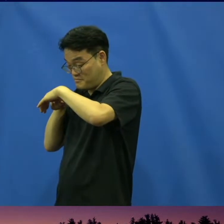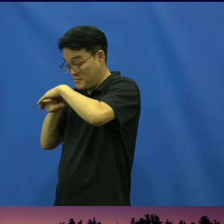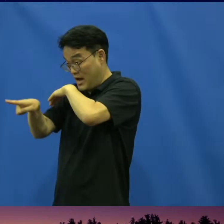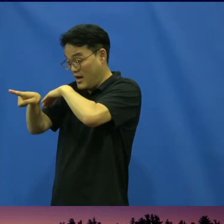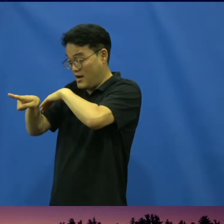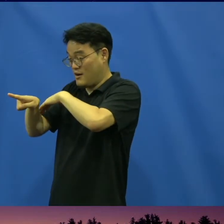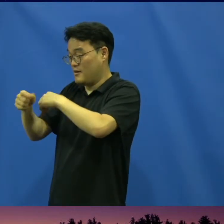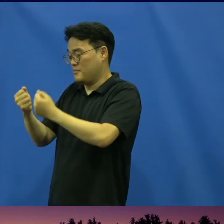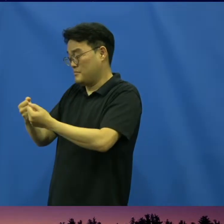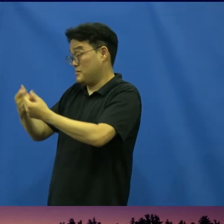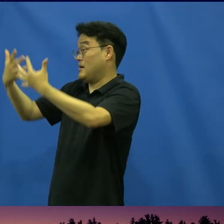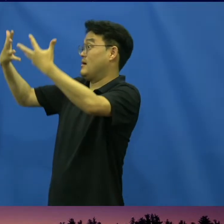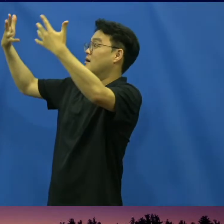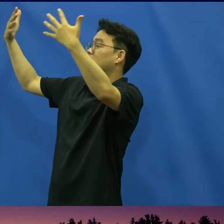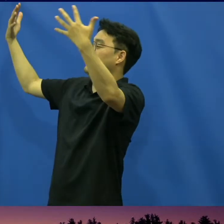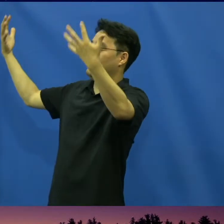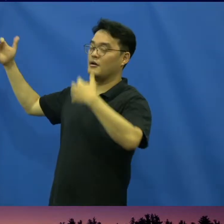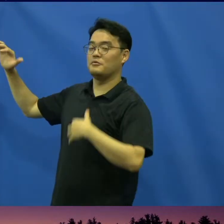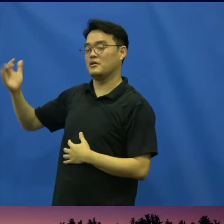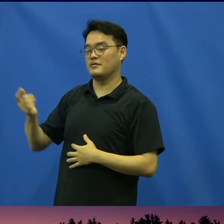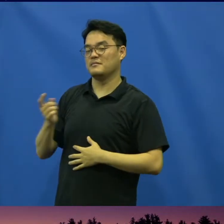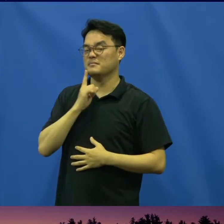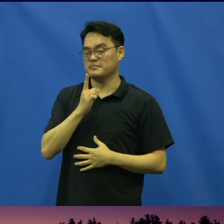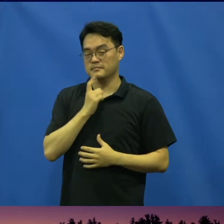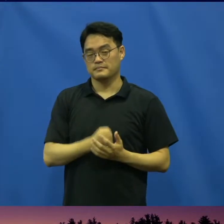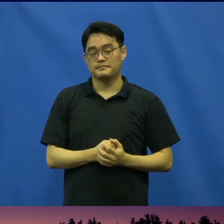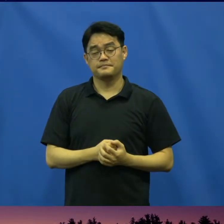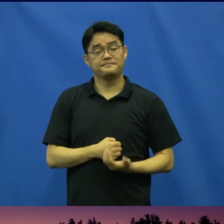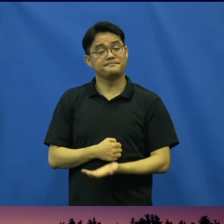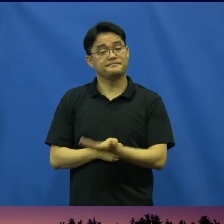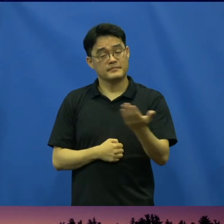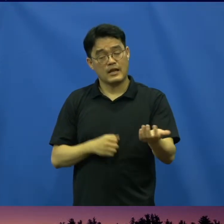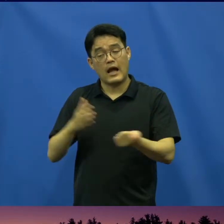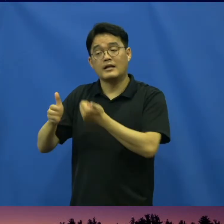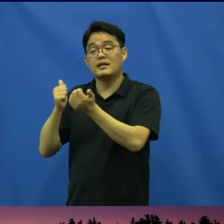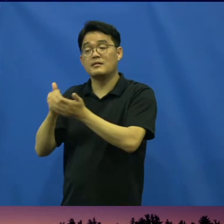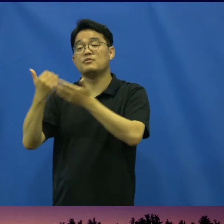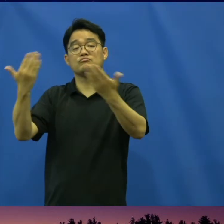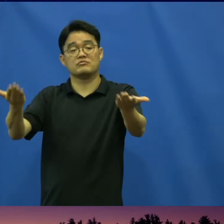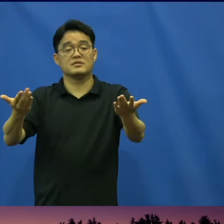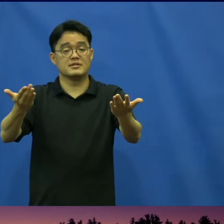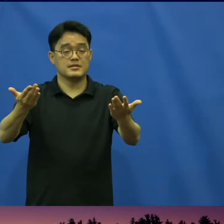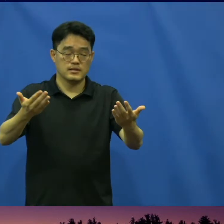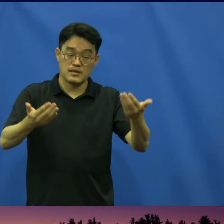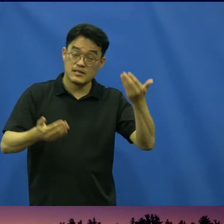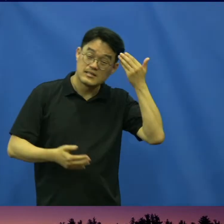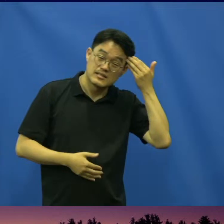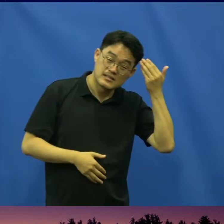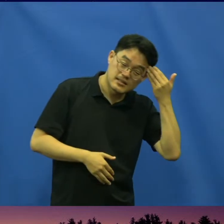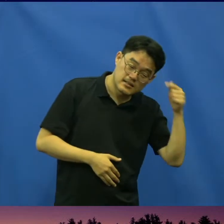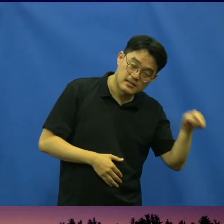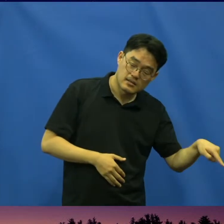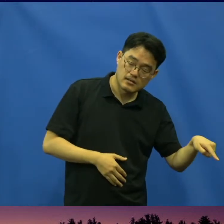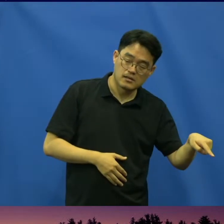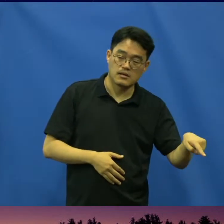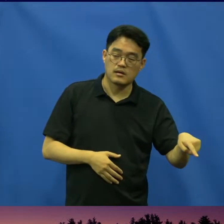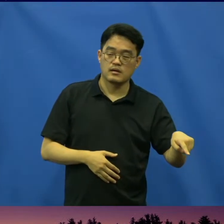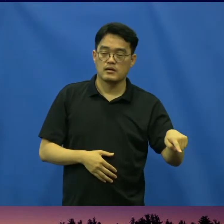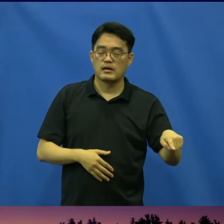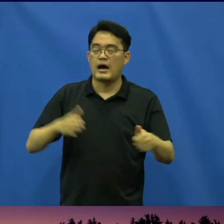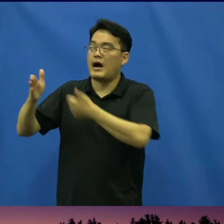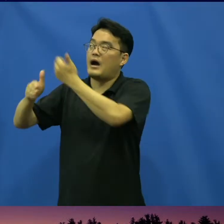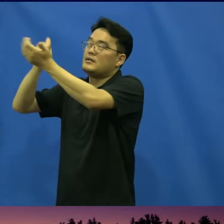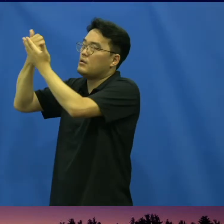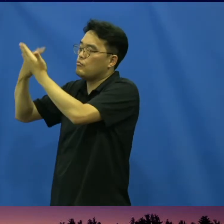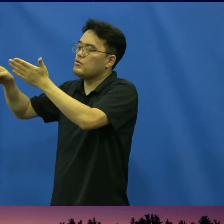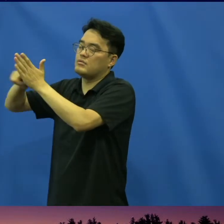사랑하는 성도들 우리에게 주신 지혜를 이제 하나님을 위해 사용하셔야 돼요. 다른 사람을 살리는 일을 위해 사용하세요. 그냥 지식에 사는 의미가 없어요.